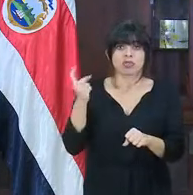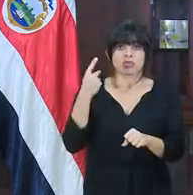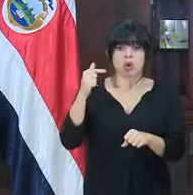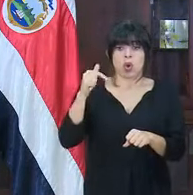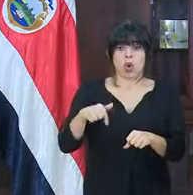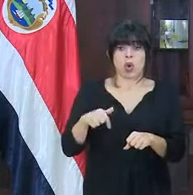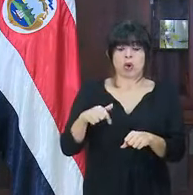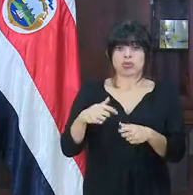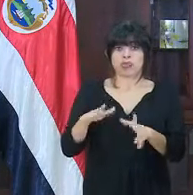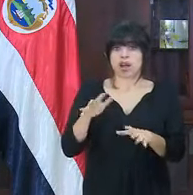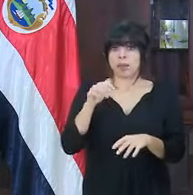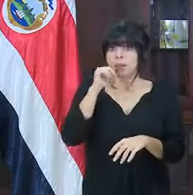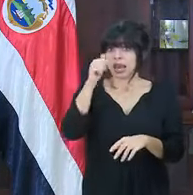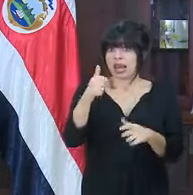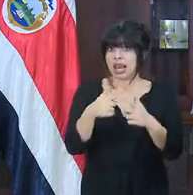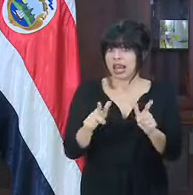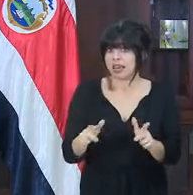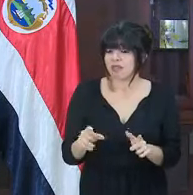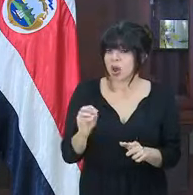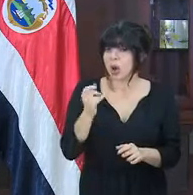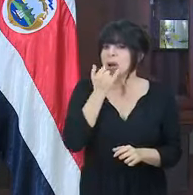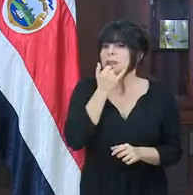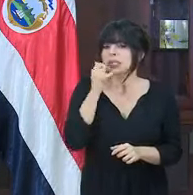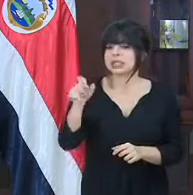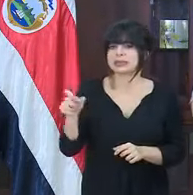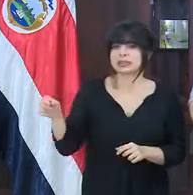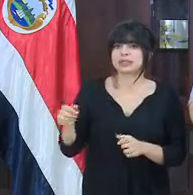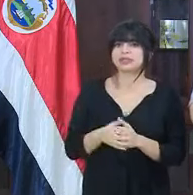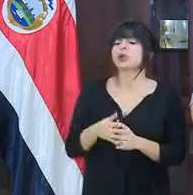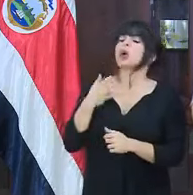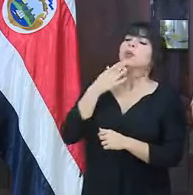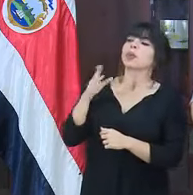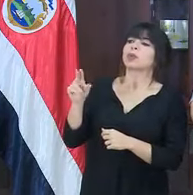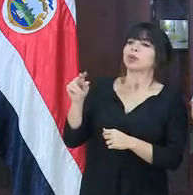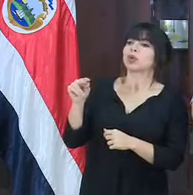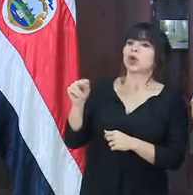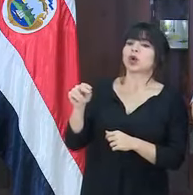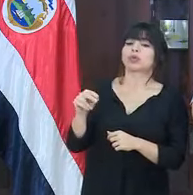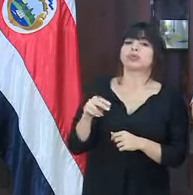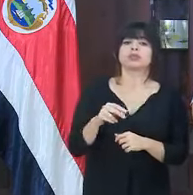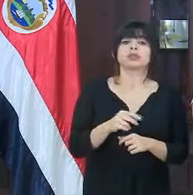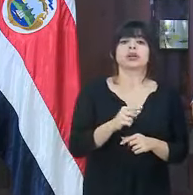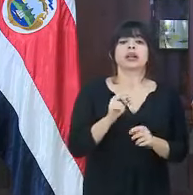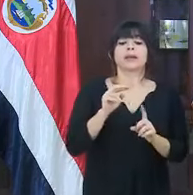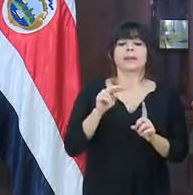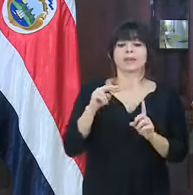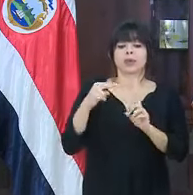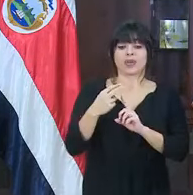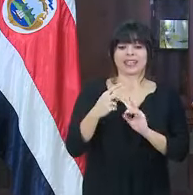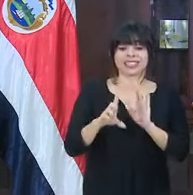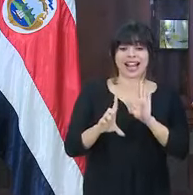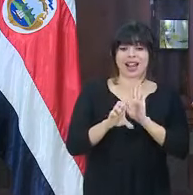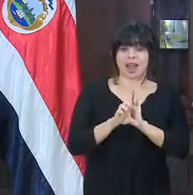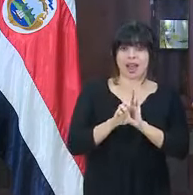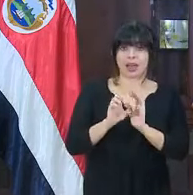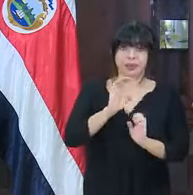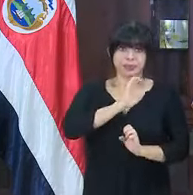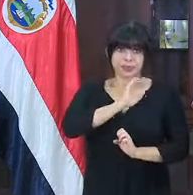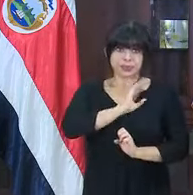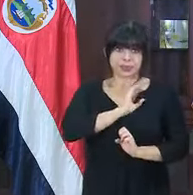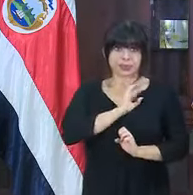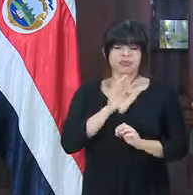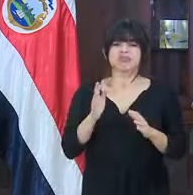hoy y ya mañana estarán libres o qué va a pasar con ellos? Bueno, no. Lo que corresponde desde el punto de vista de legalidad y de la fuerza